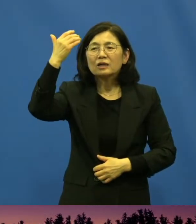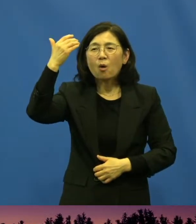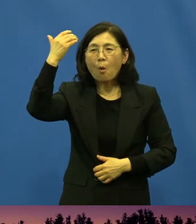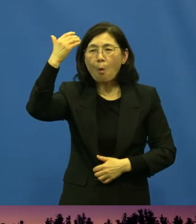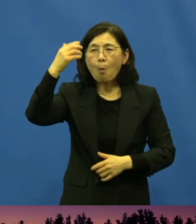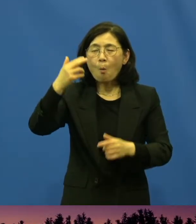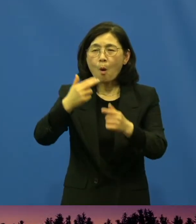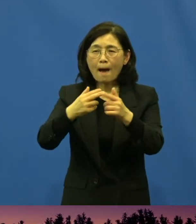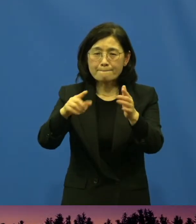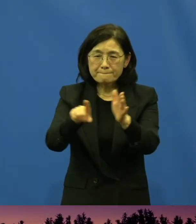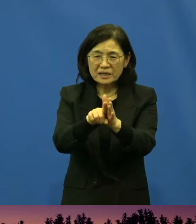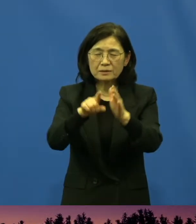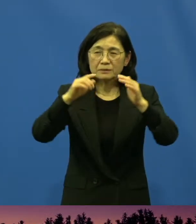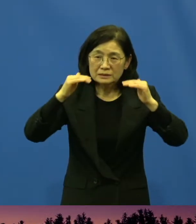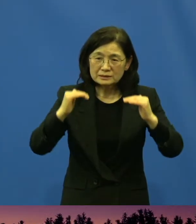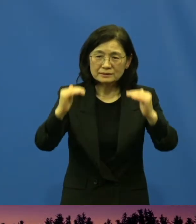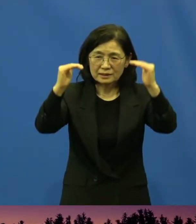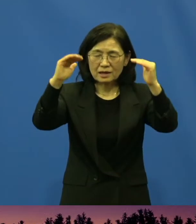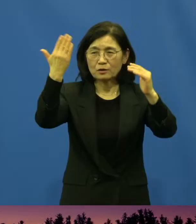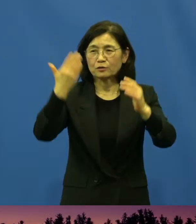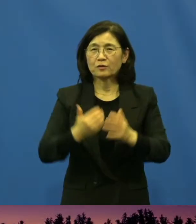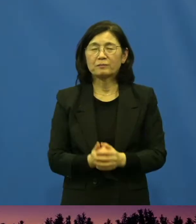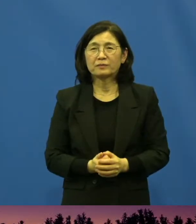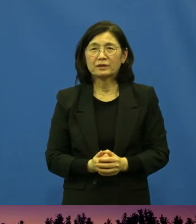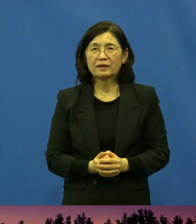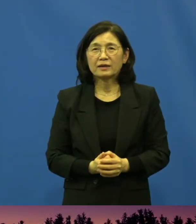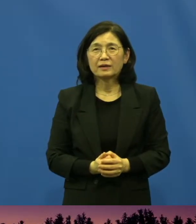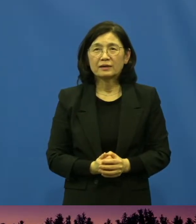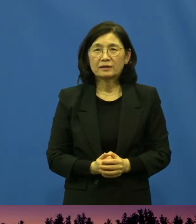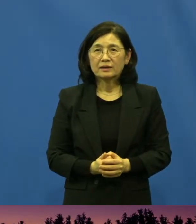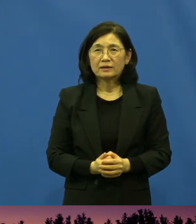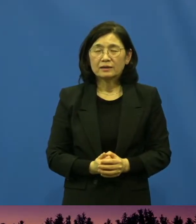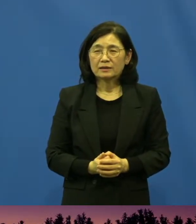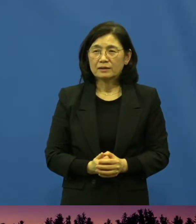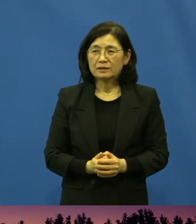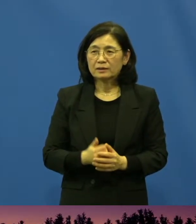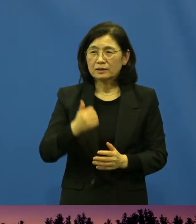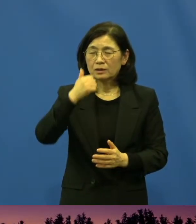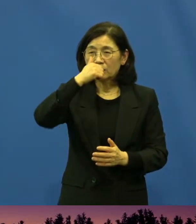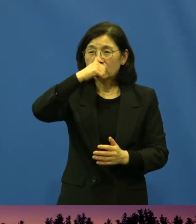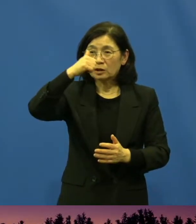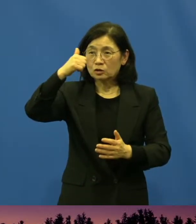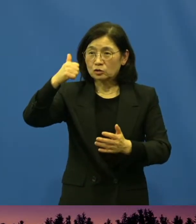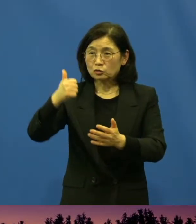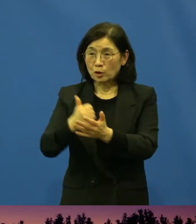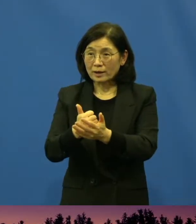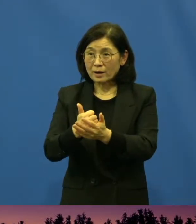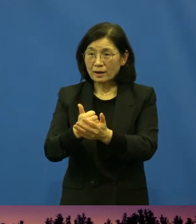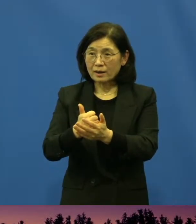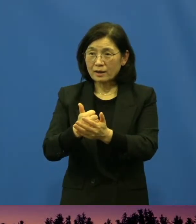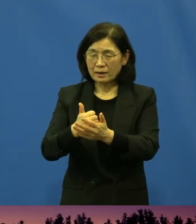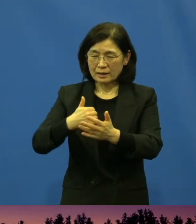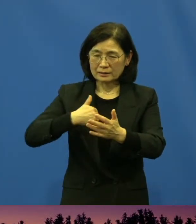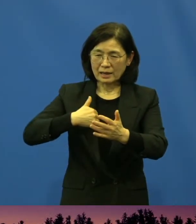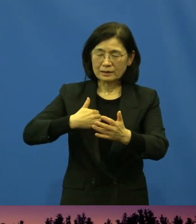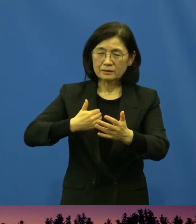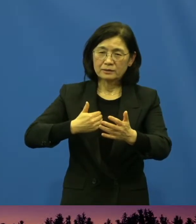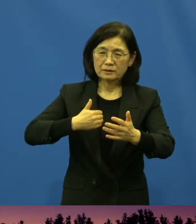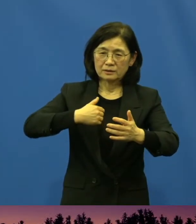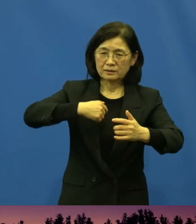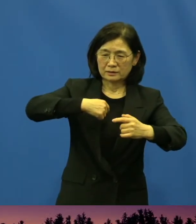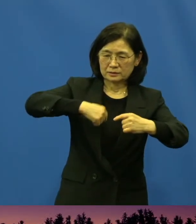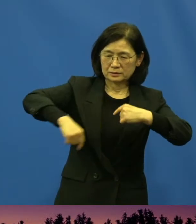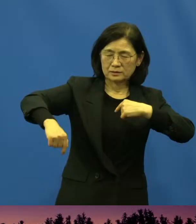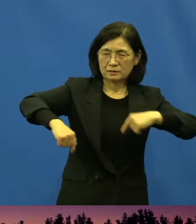그러면 어느 순간에 어떤 일이 일어나요? 죄가 더 이상 나를 다룰 수 없는 단계. 내가 죄를 짓지